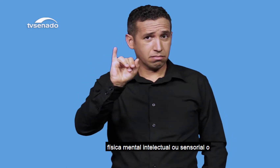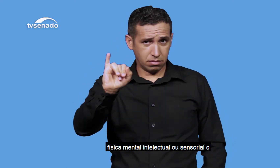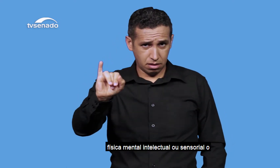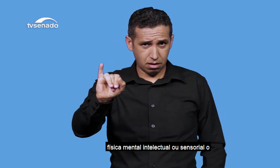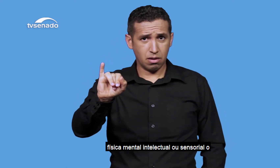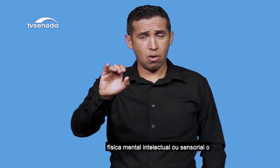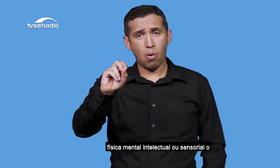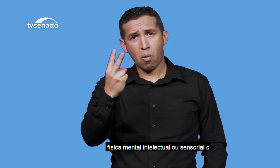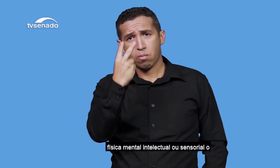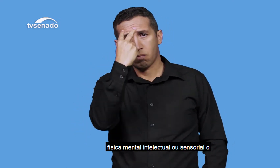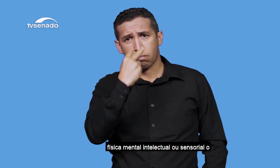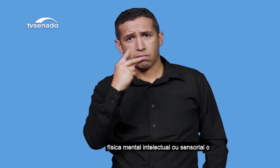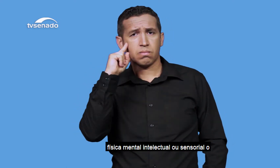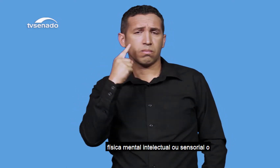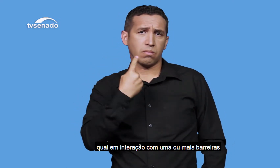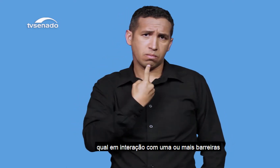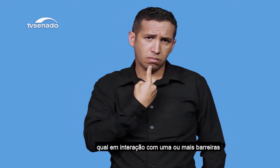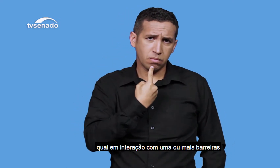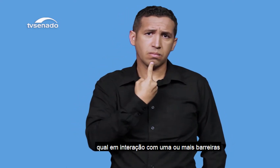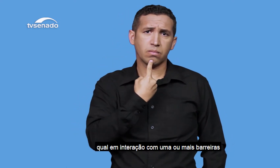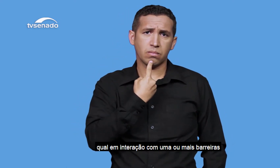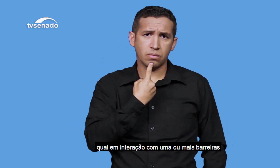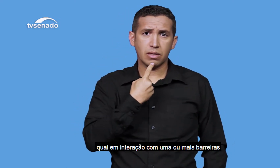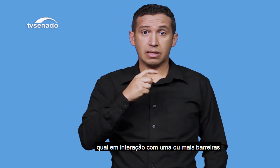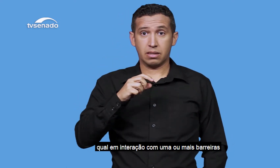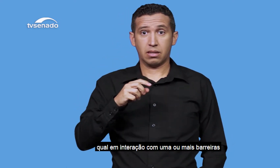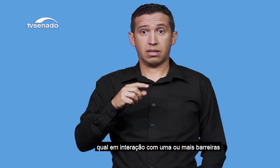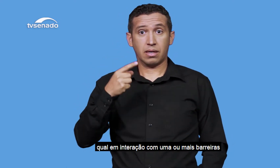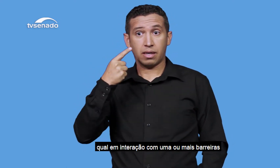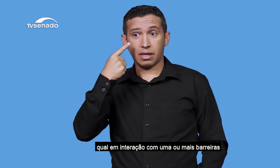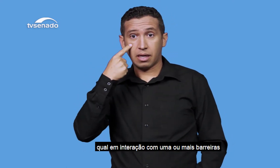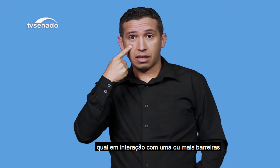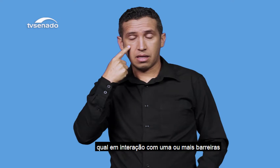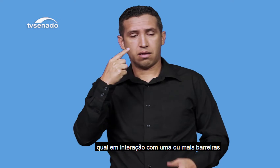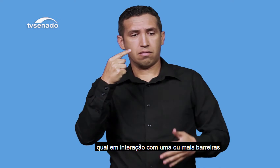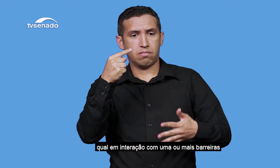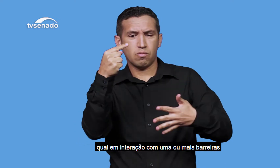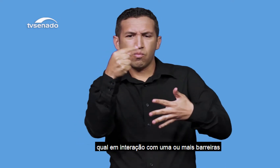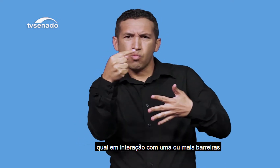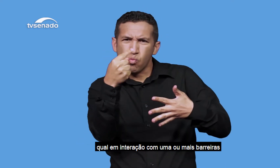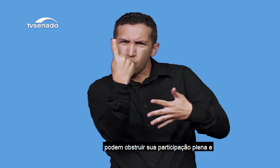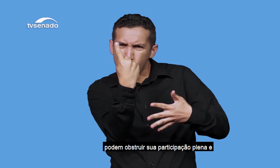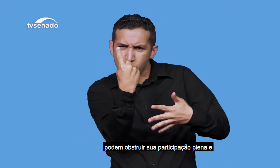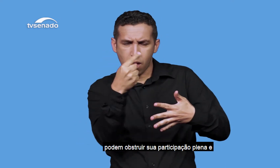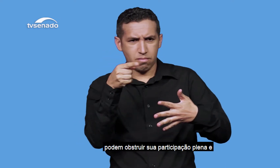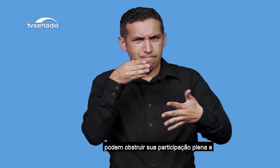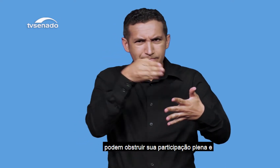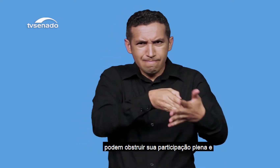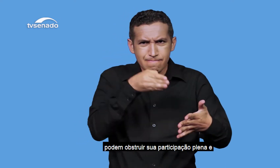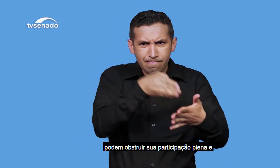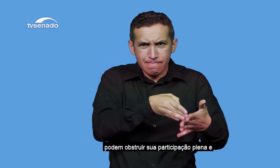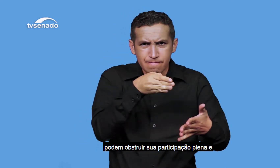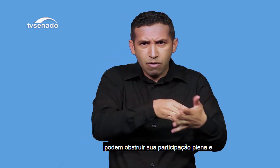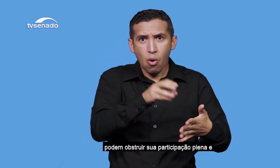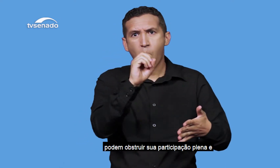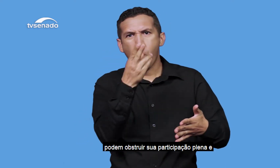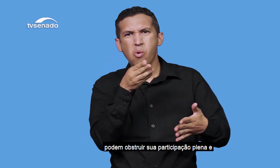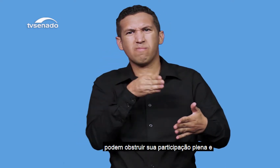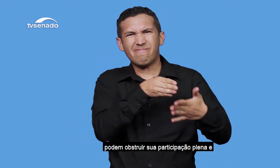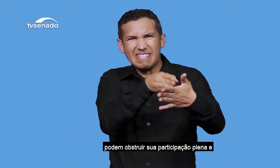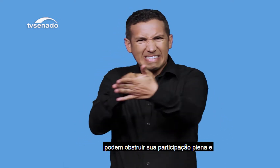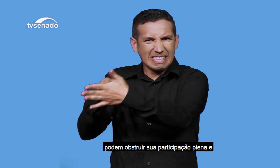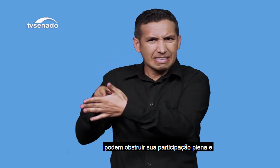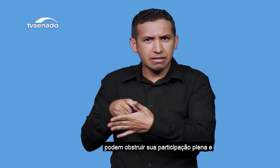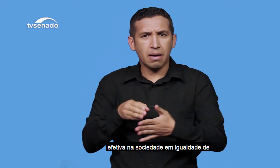ou sensorial o qual interação com uma ou mais barreiras podem obstruir sua participação